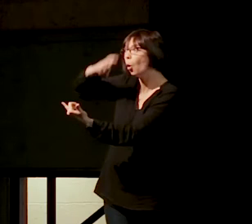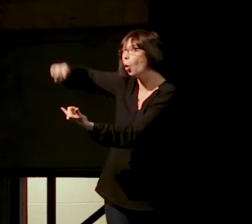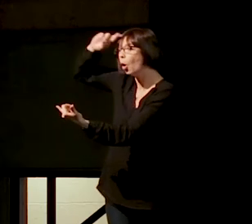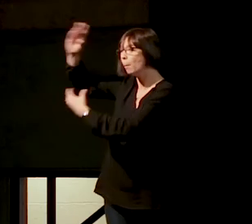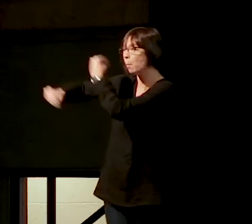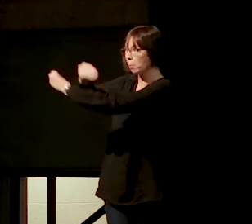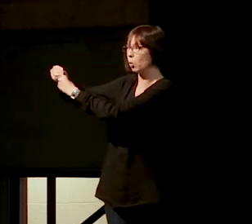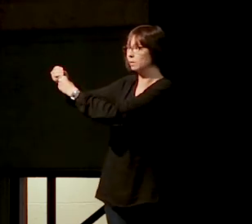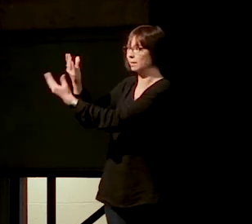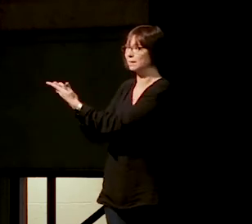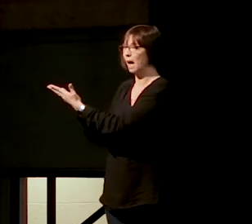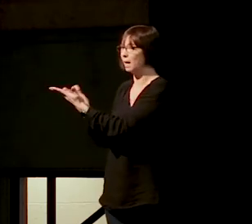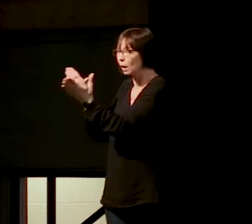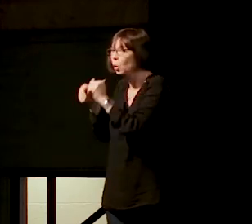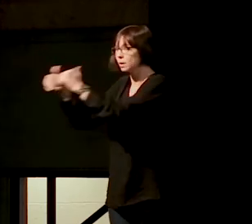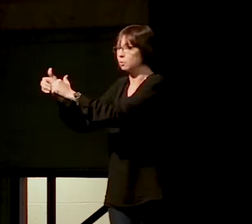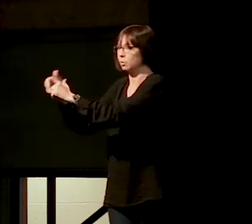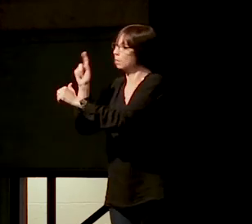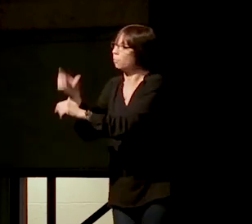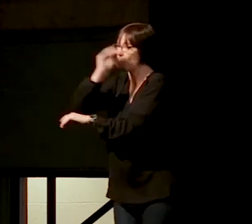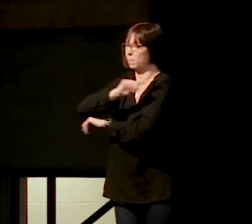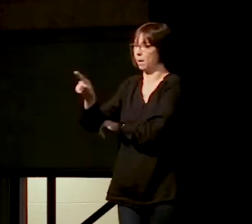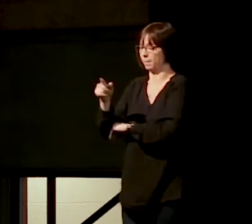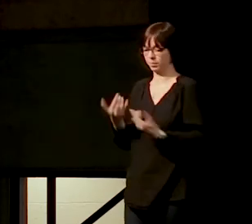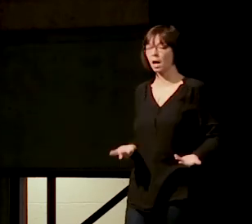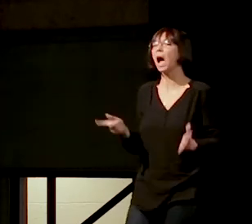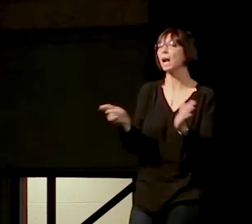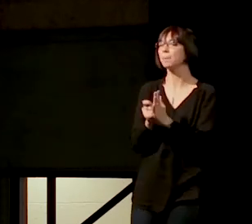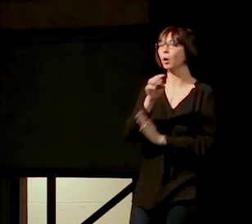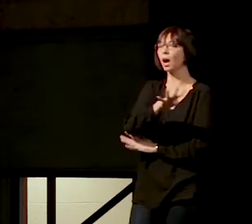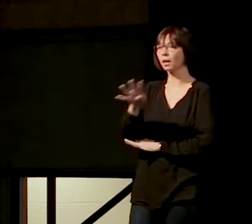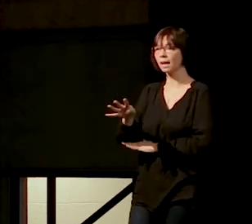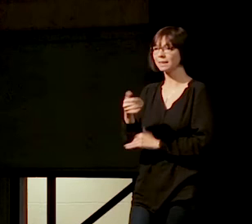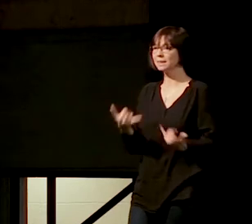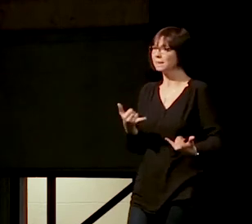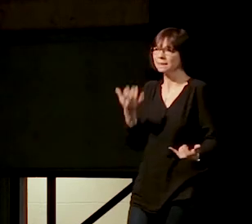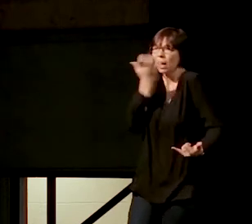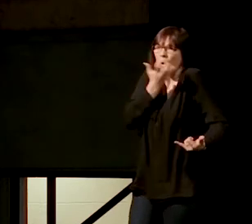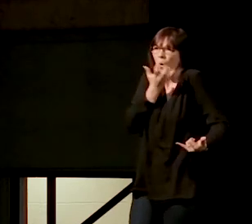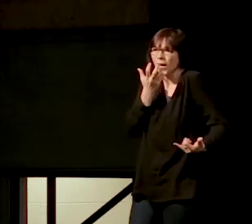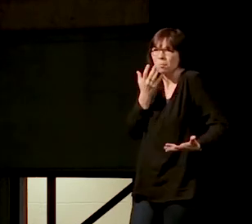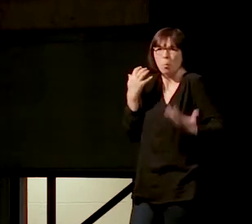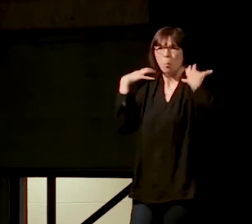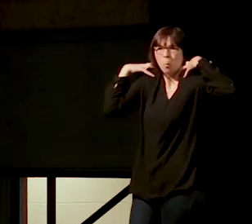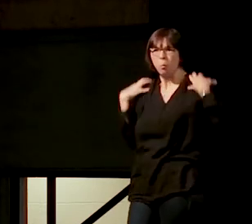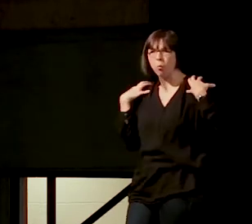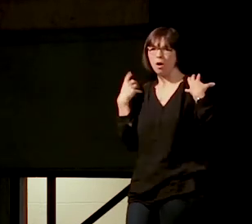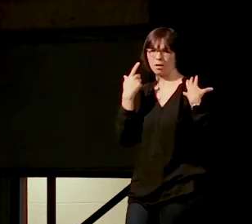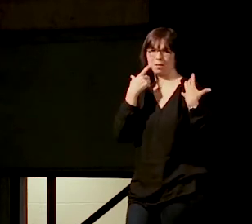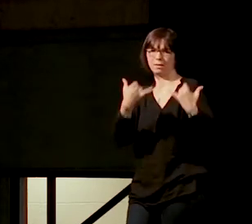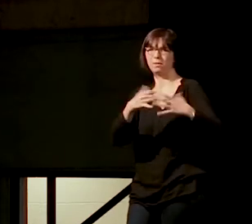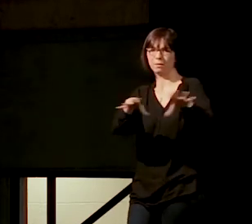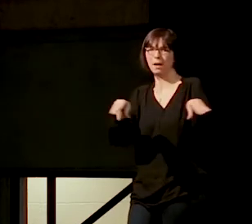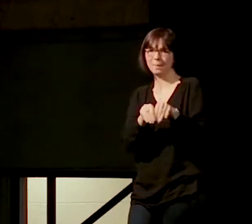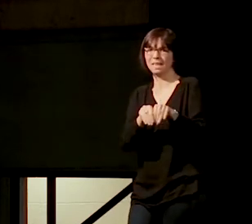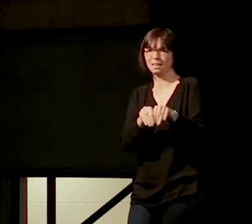Mettons-le sans relâche en question, car si ce drame fut une croix à l'époque, un fardeau, un poids trop lourd à porter pour bien des familles,